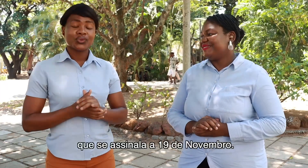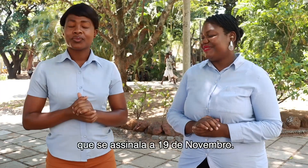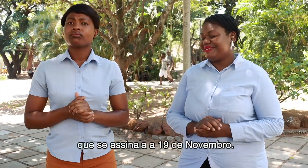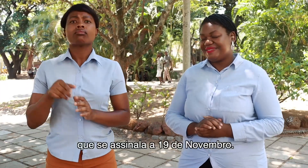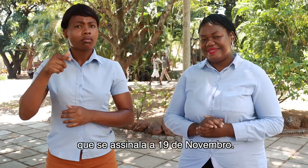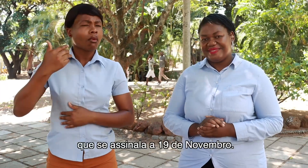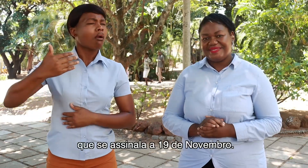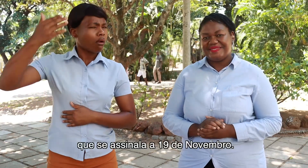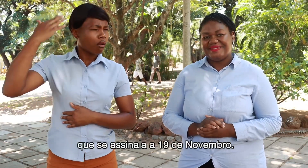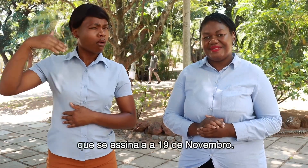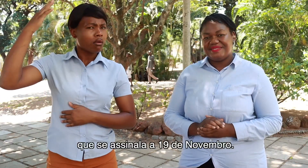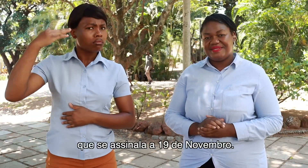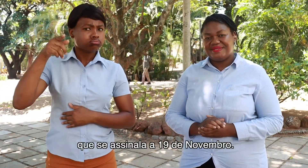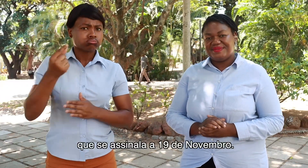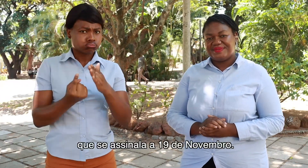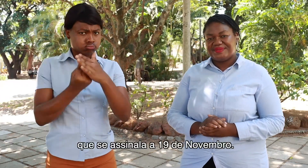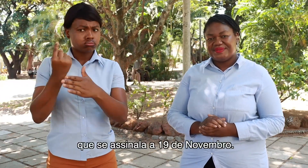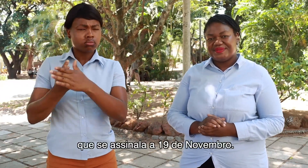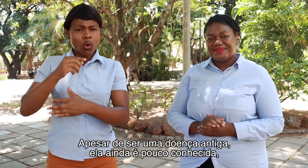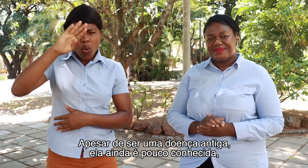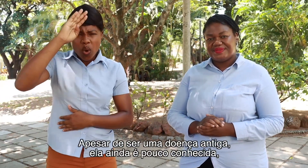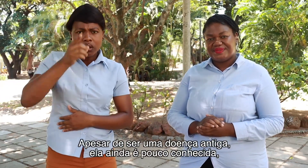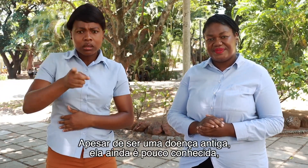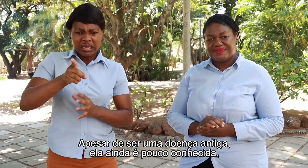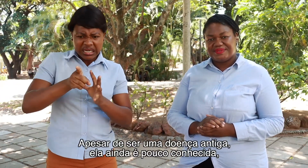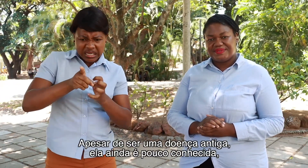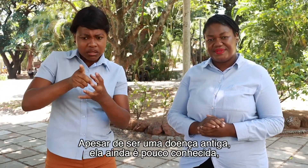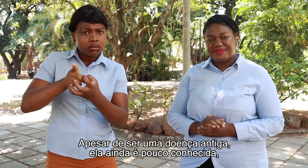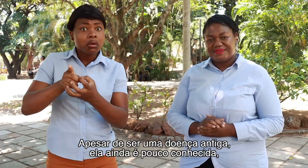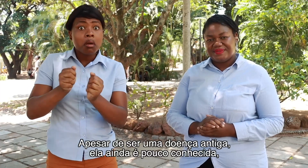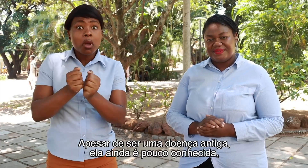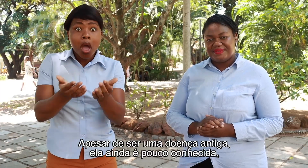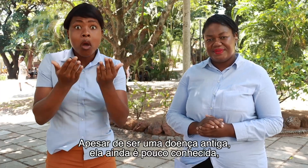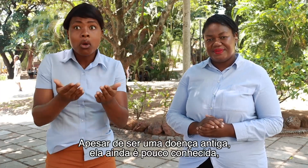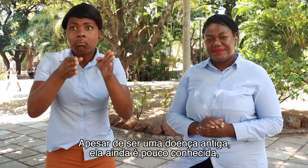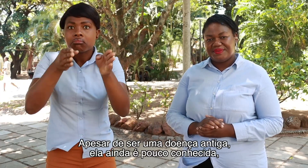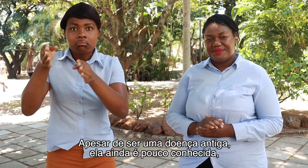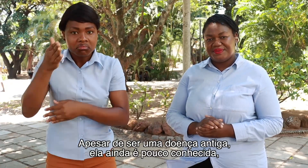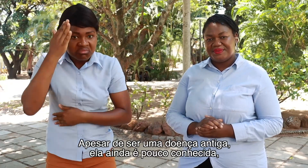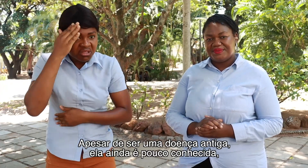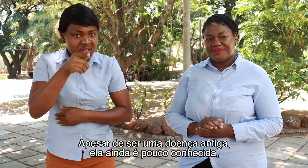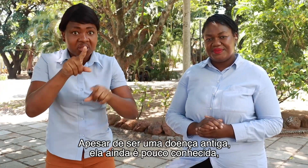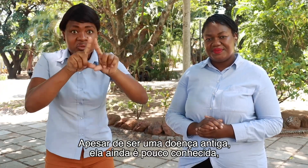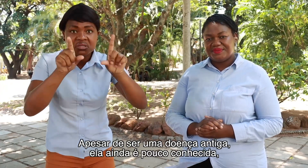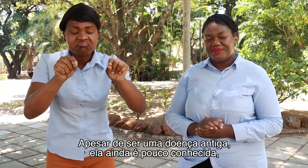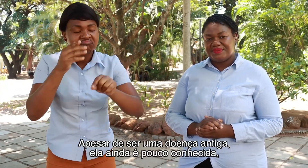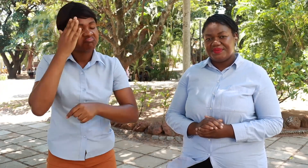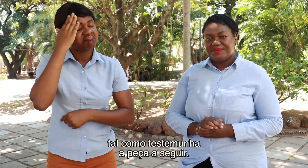a 19 de novembro. Apesar de ser uma doença antiga, ela ainda é pouco conhecida, tal